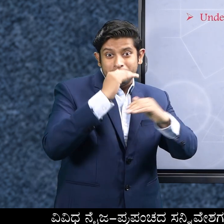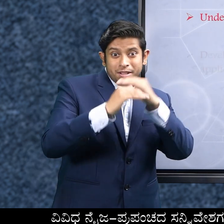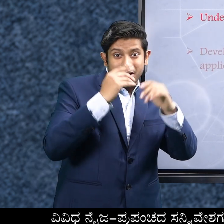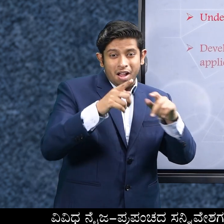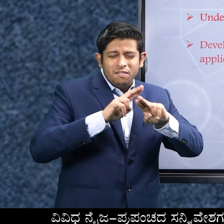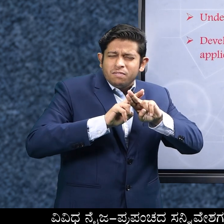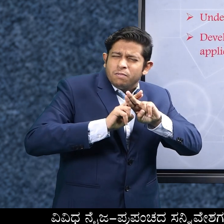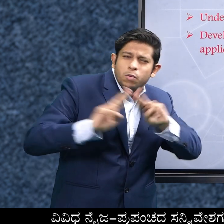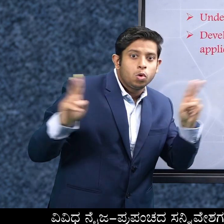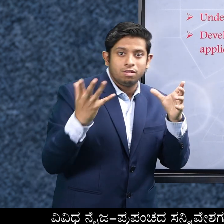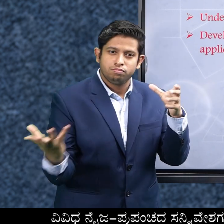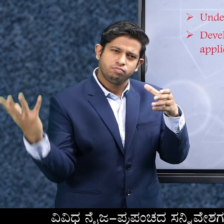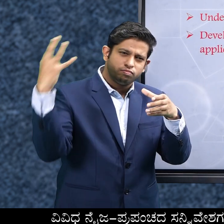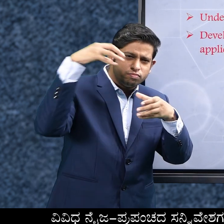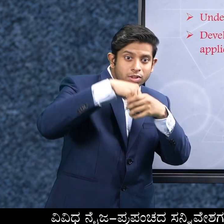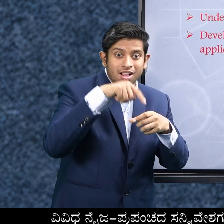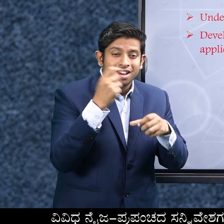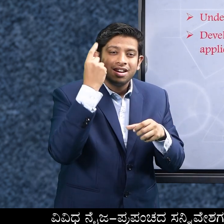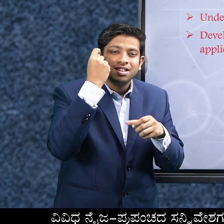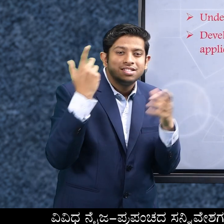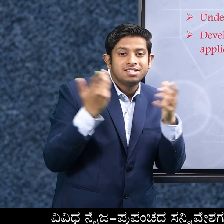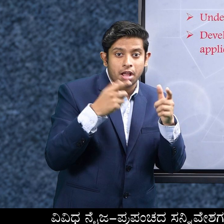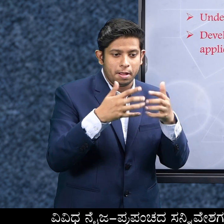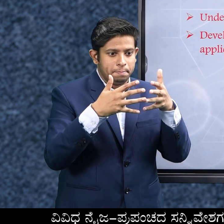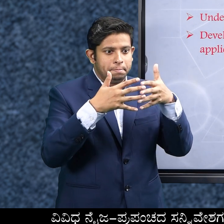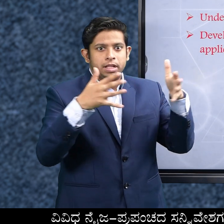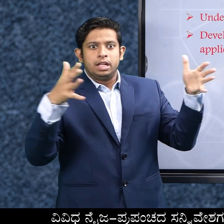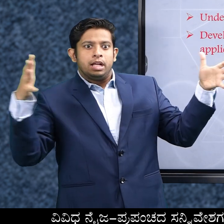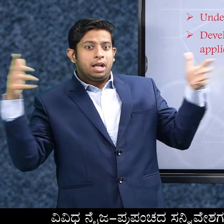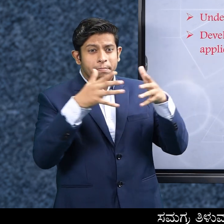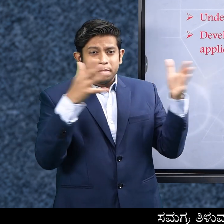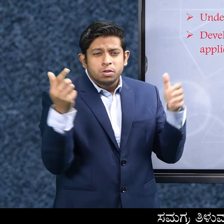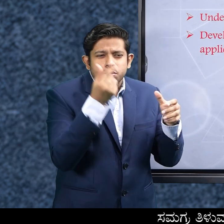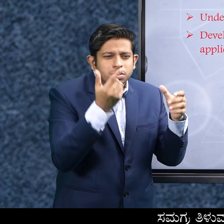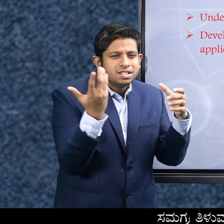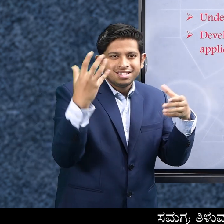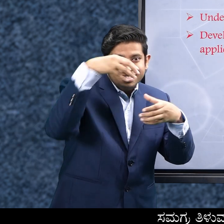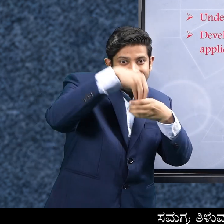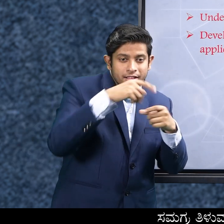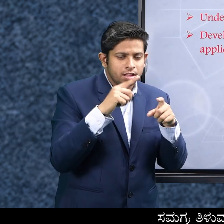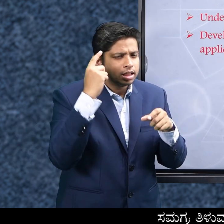ವಿವಿಧ ನೈಜ ಪ್ರಪಂಚದ ಸನ್ನಿವೇಶಗಳಲ್ಲಿ ಸಂಭವನೀಯತೆಯ ವ್ಯಾಪಕವಾದ ಅನ್ವಯಗಳ ಸಮಗ್ರ ತಿಳುವಳಿಕೆಯನ್ನ ಅಭಿವೃದ್ಧಿಪಡಿಸಿ.